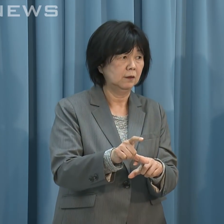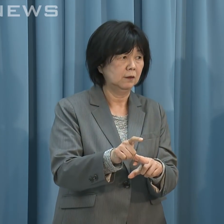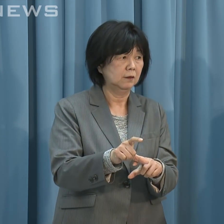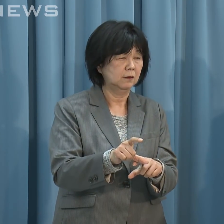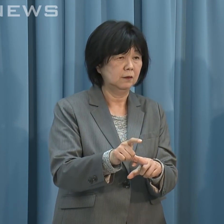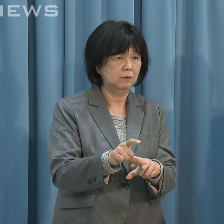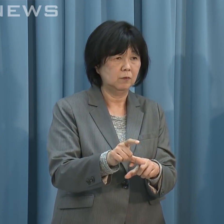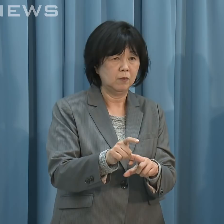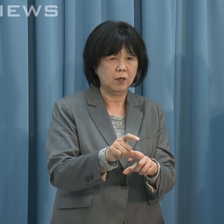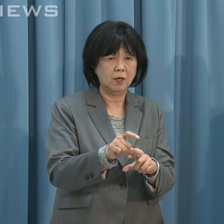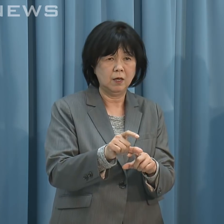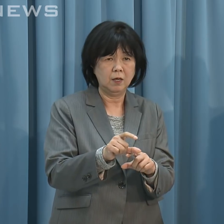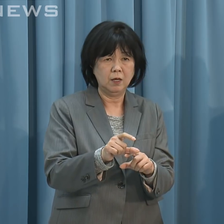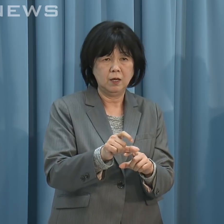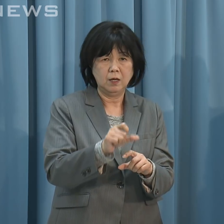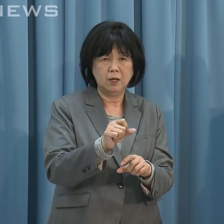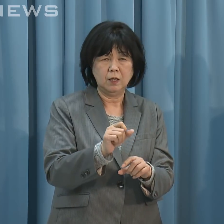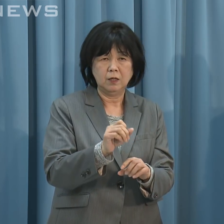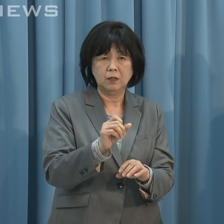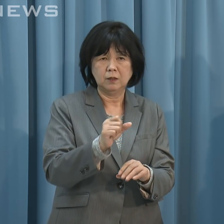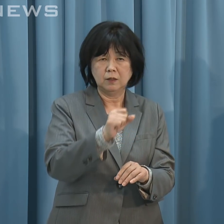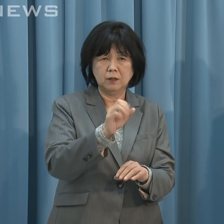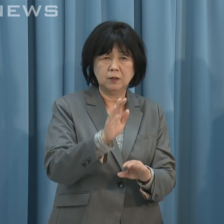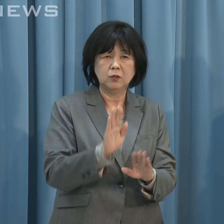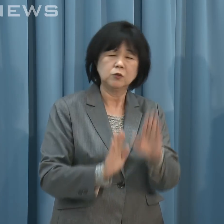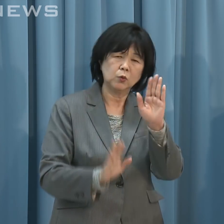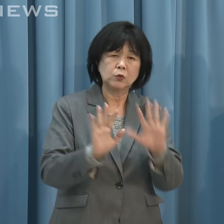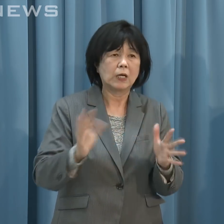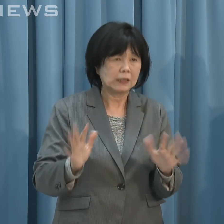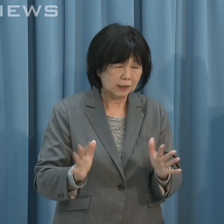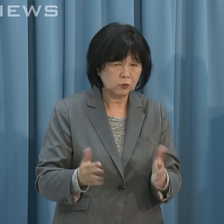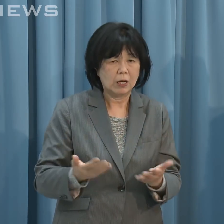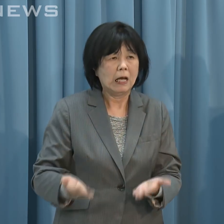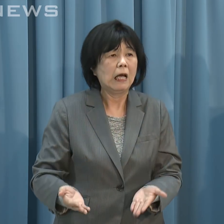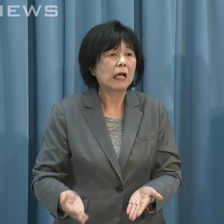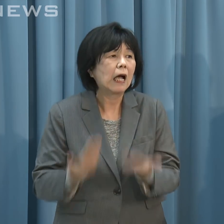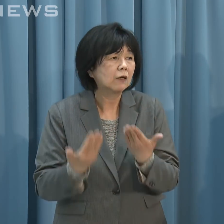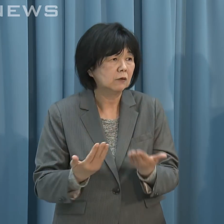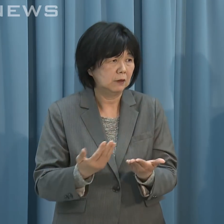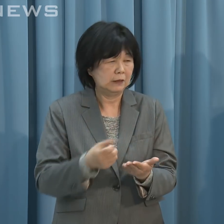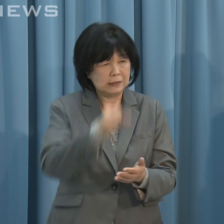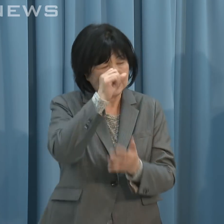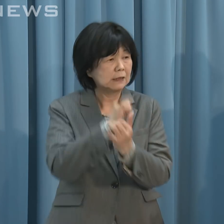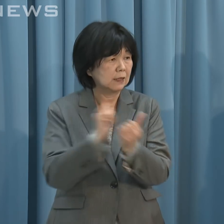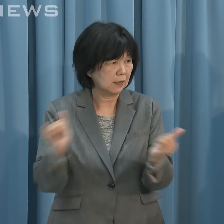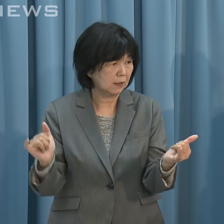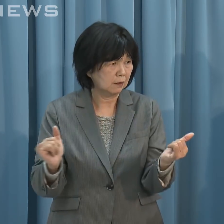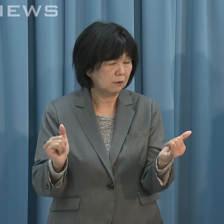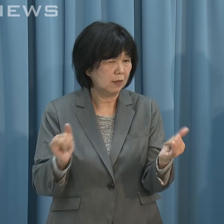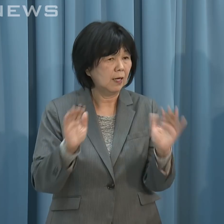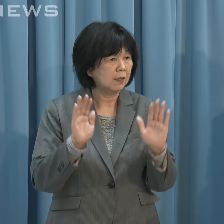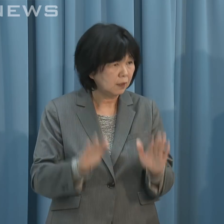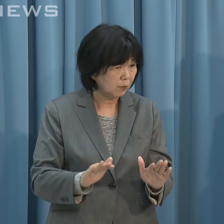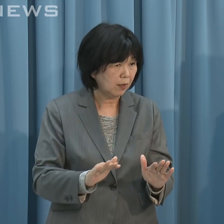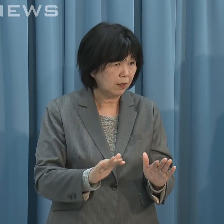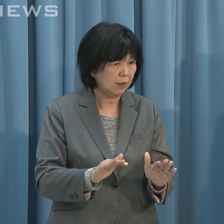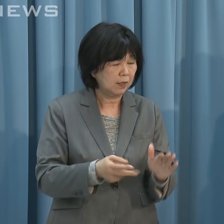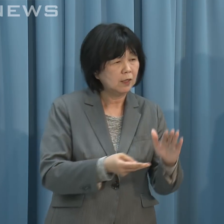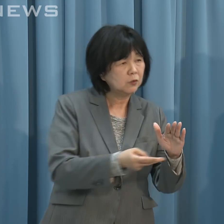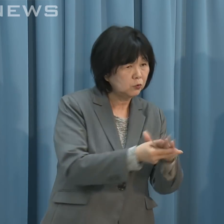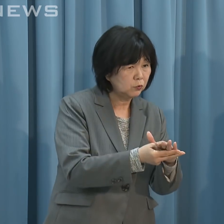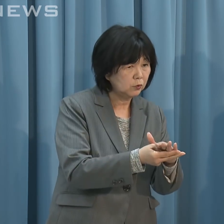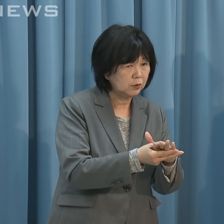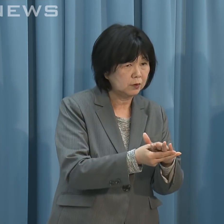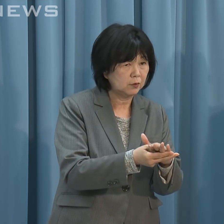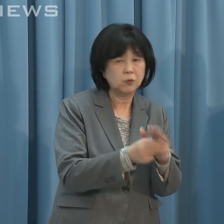無症状といいますか、無症状、それから軽微な患者さん、その方が今指定医療機関に入ったりされて